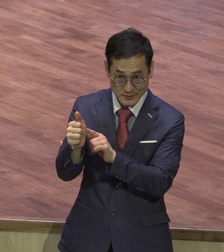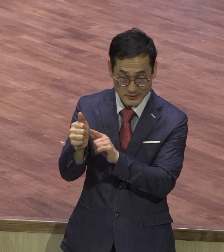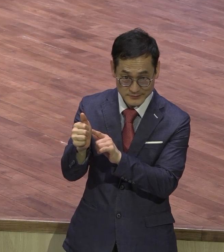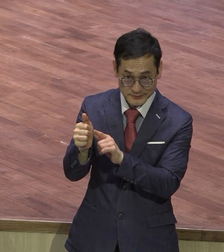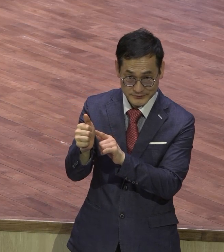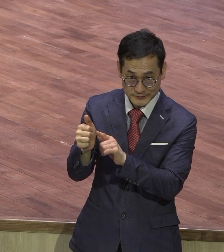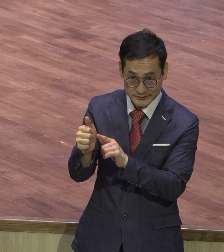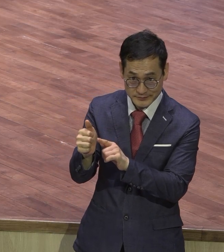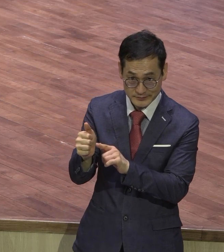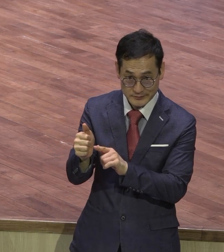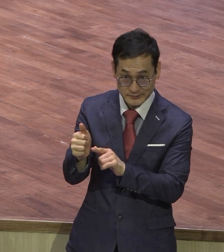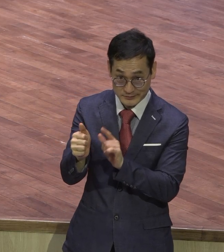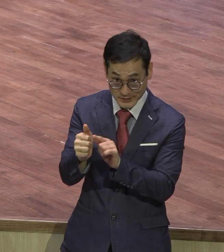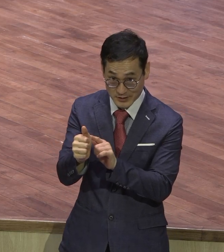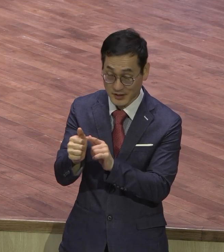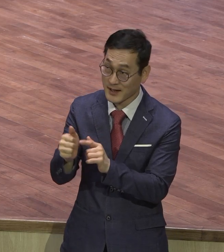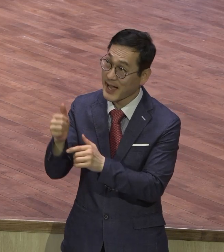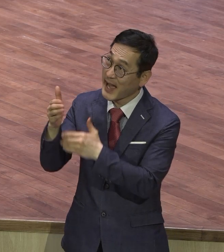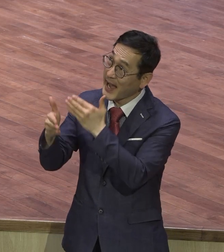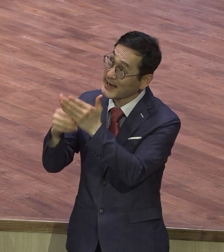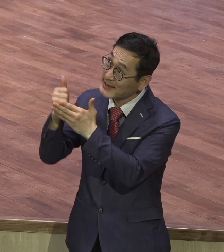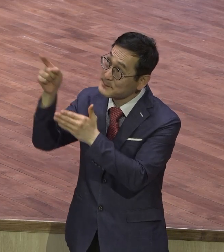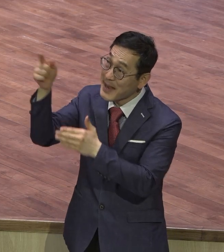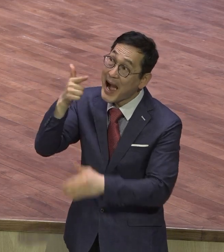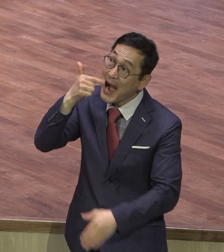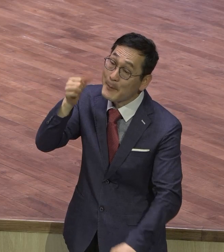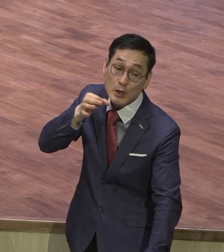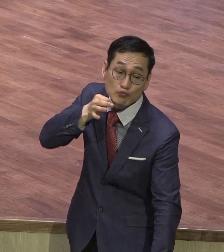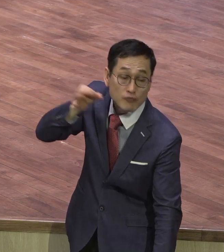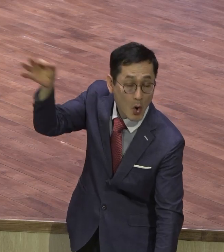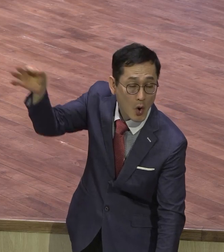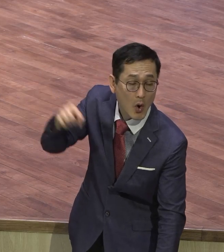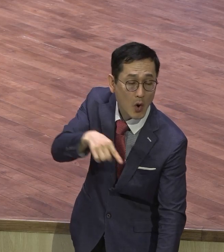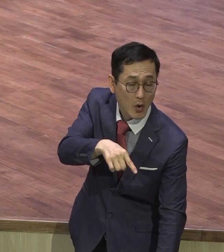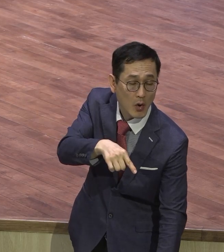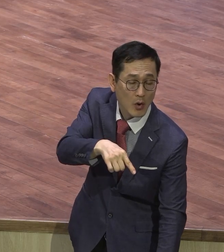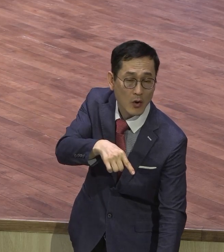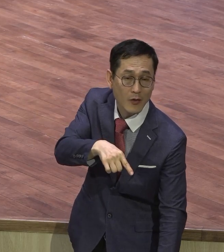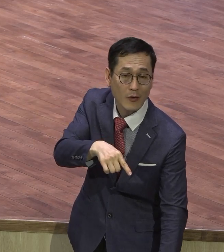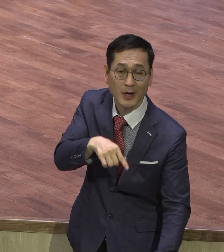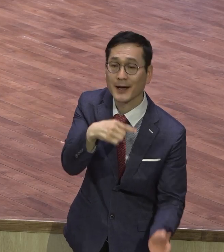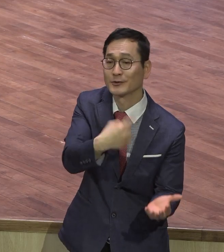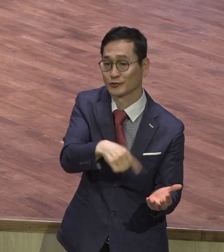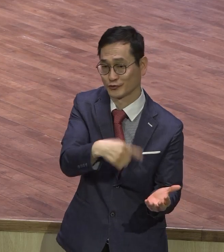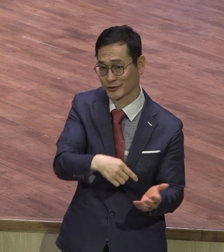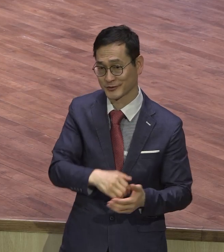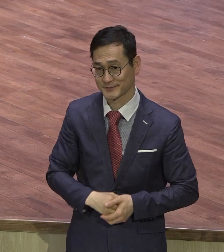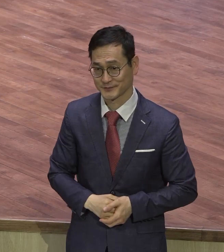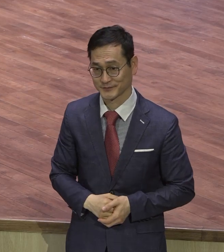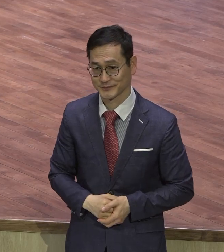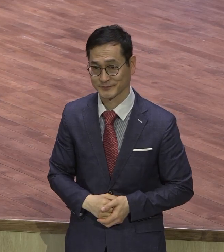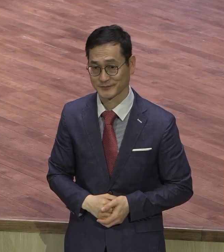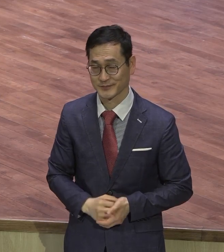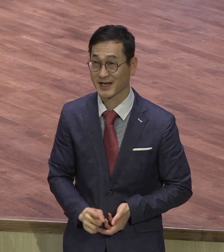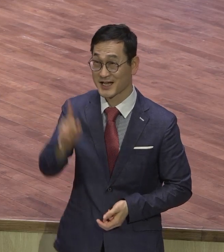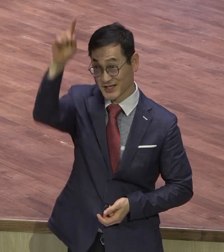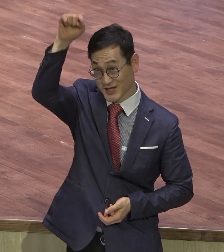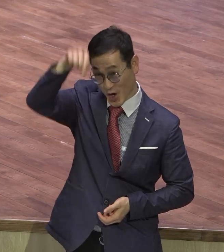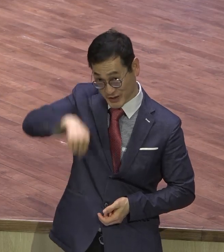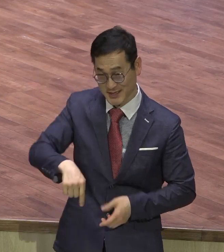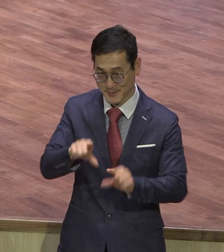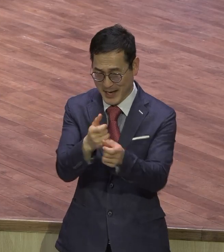아버지라고 부르시면서 기도하라 그렇게 말했어요. 이 천지를 만물을 다스리시는 그